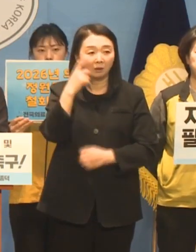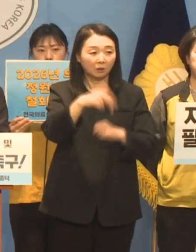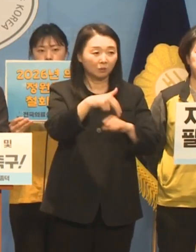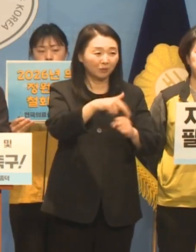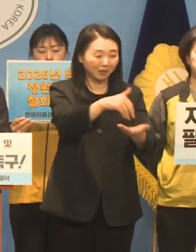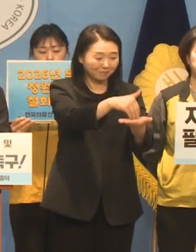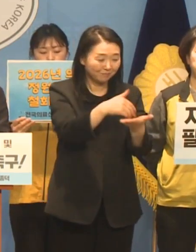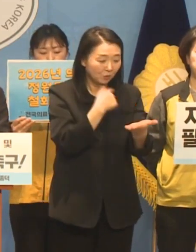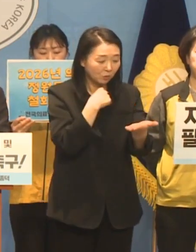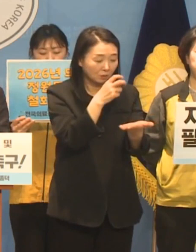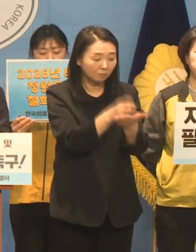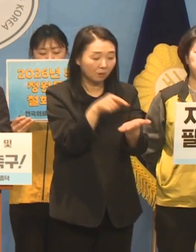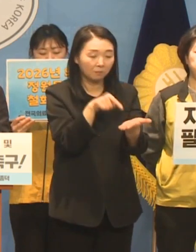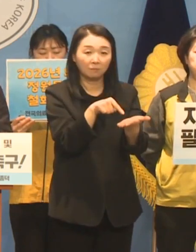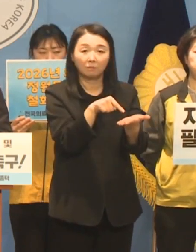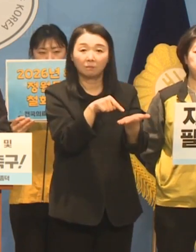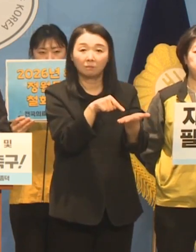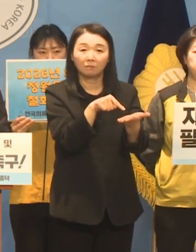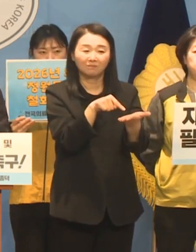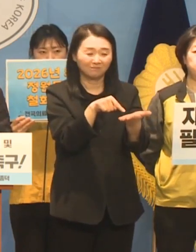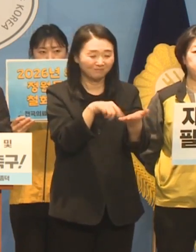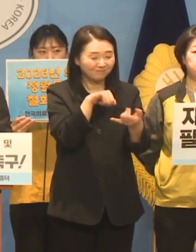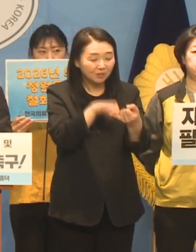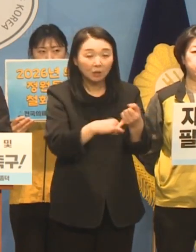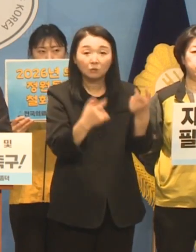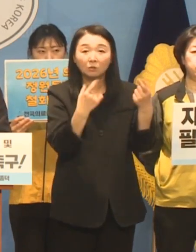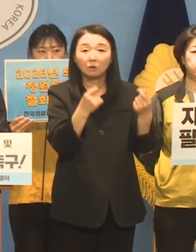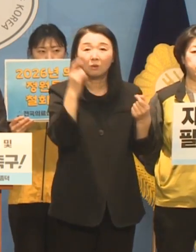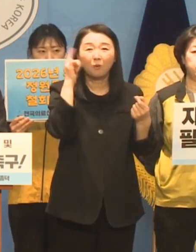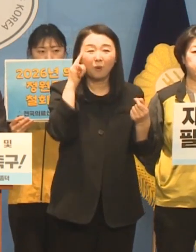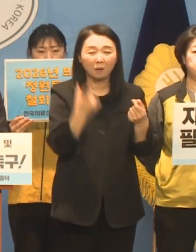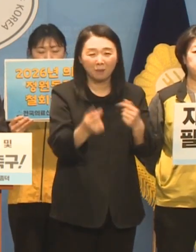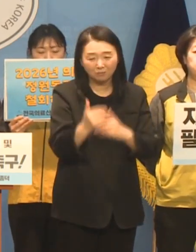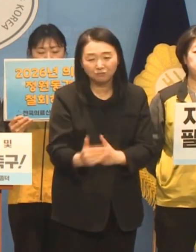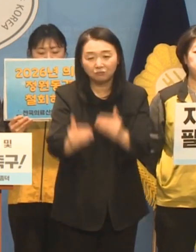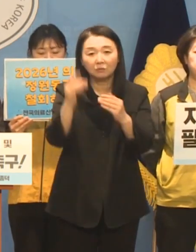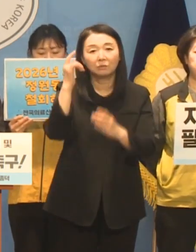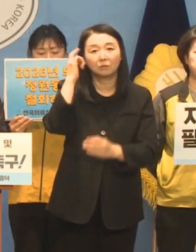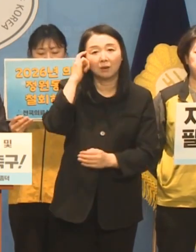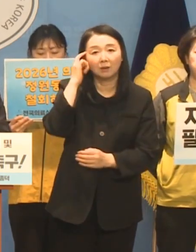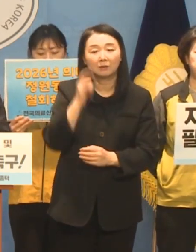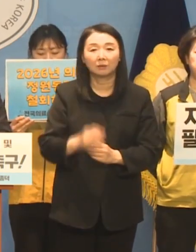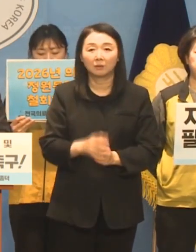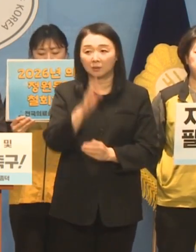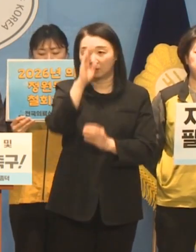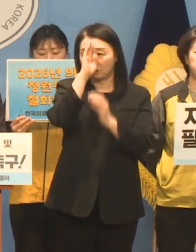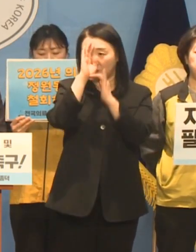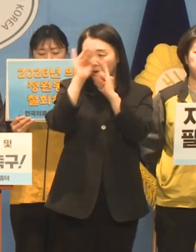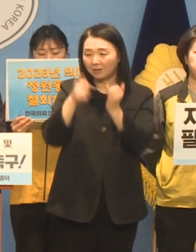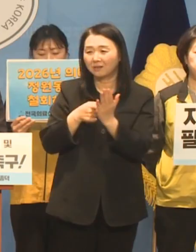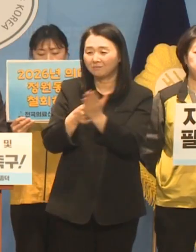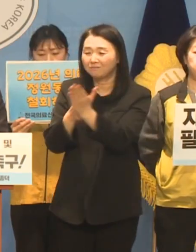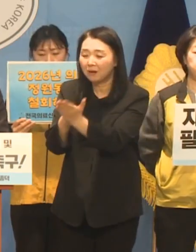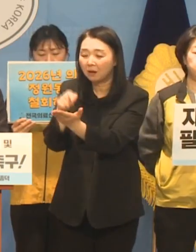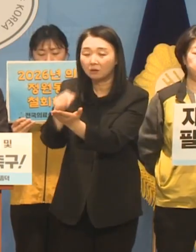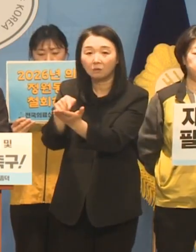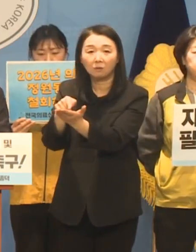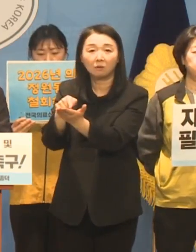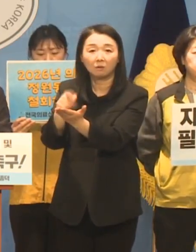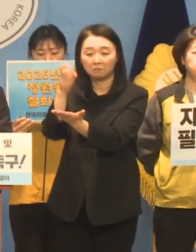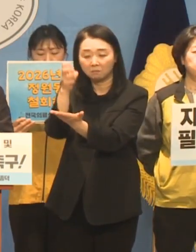요구하는 입법과 제도는 약속인 한 듯 일사천리로 진행하고 환자들의 요구하는